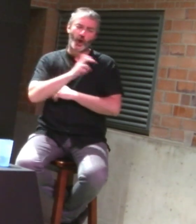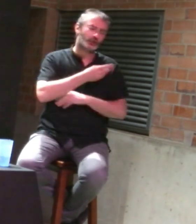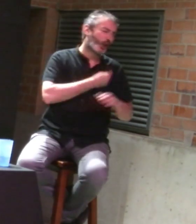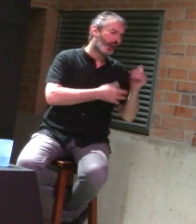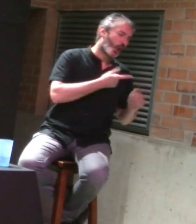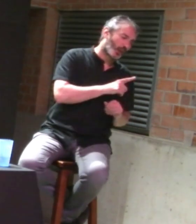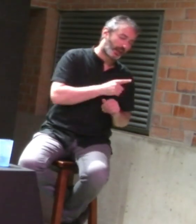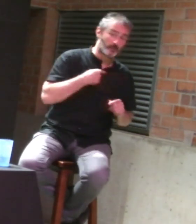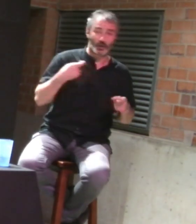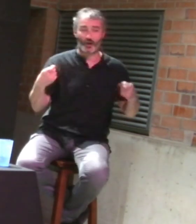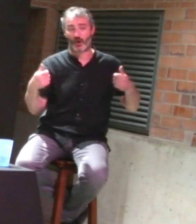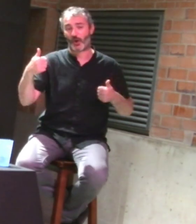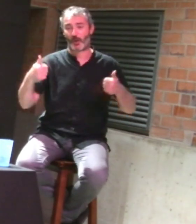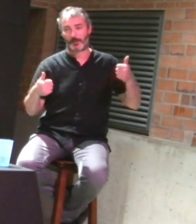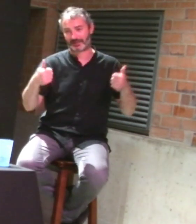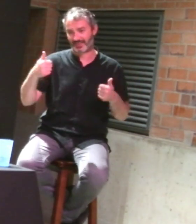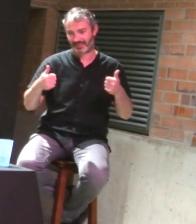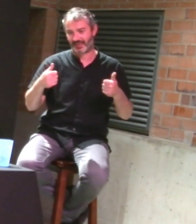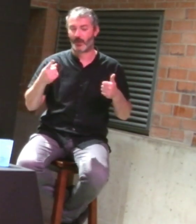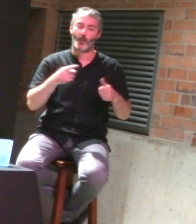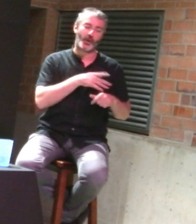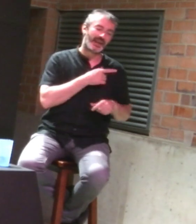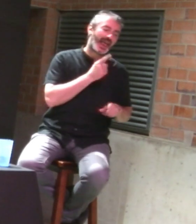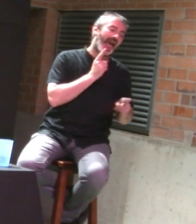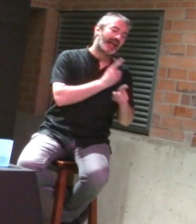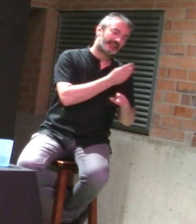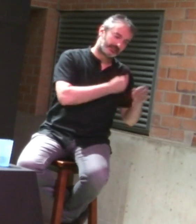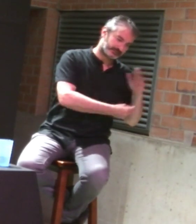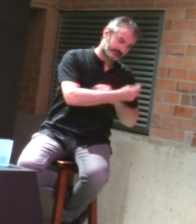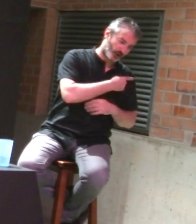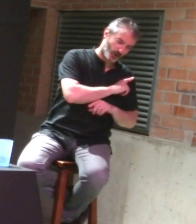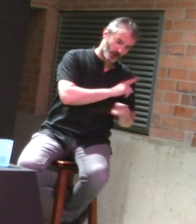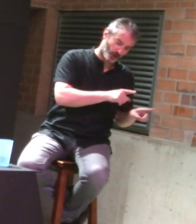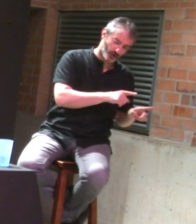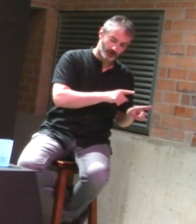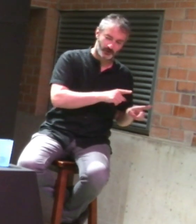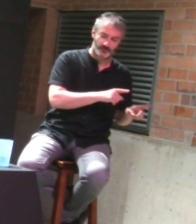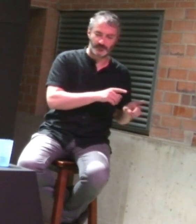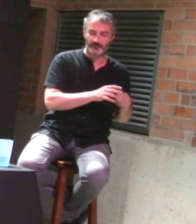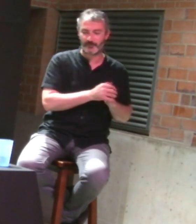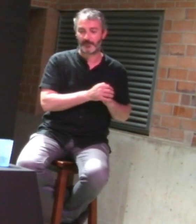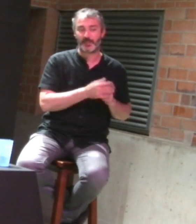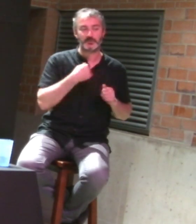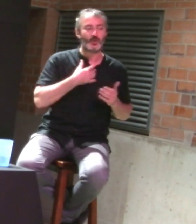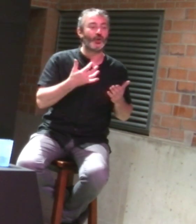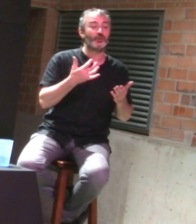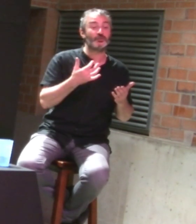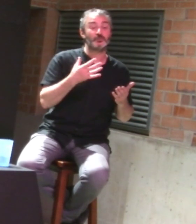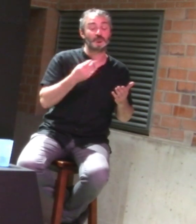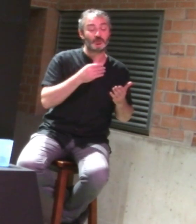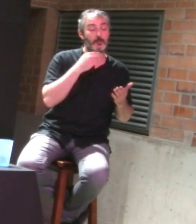Ferrer Guàrdia i tal, doncs tots aquests són antinatalistes, enllaçaran amb Lluís Wolf i de Quintana, que publicarà tots aquells